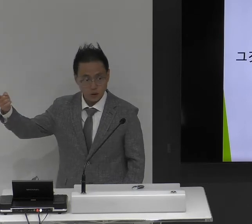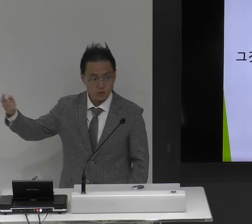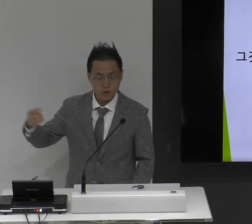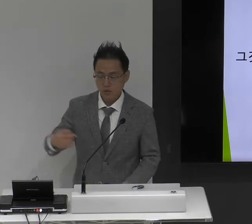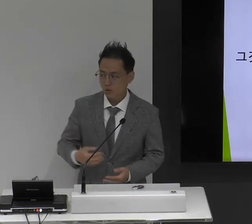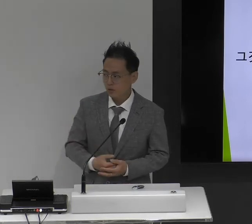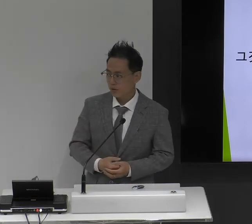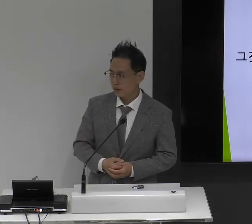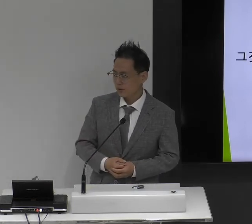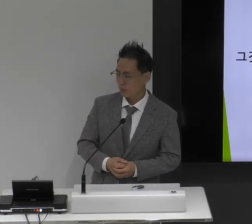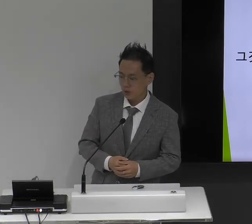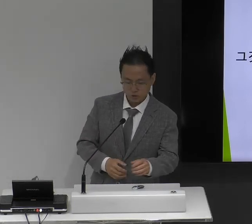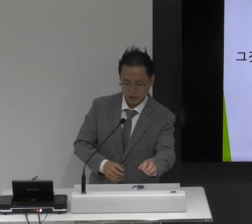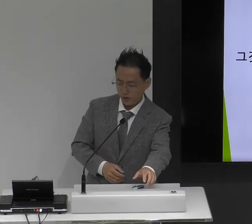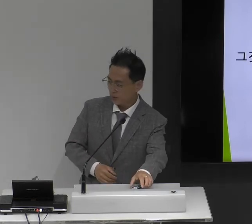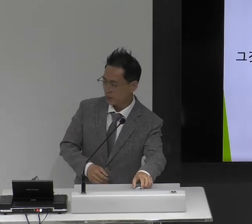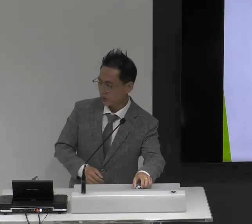뭐라고요? 넘겨주세요.